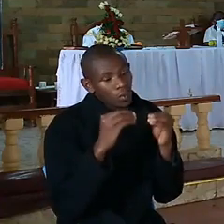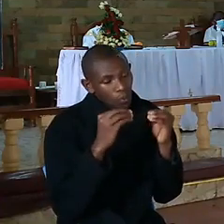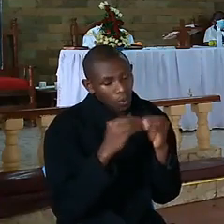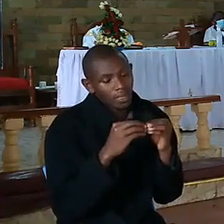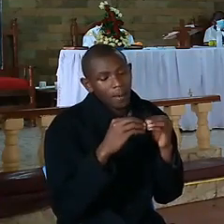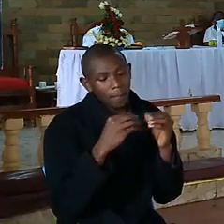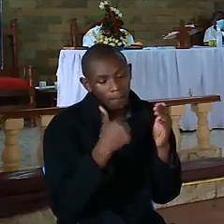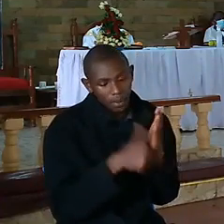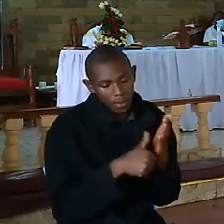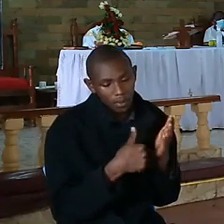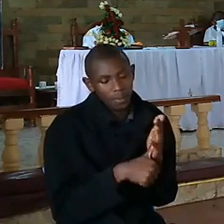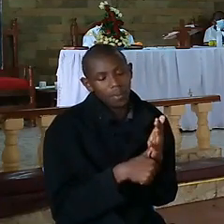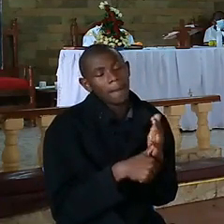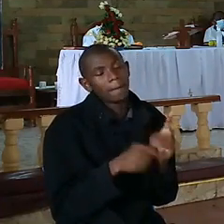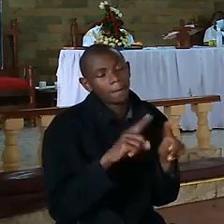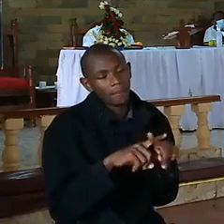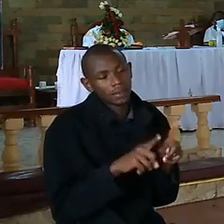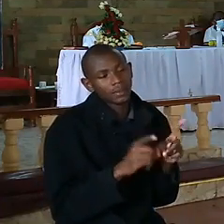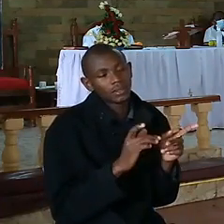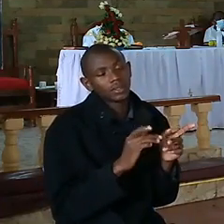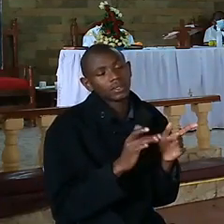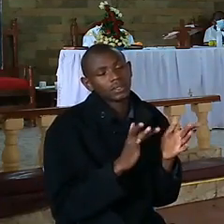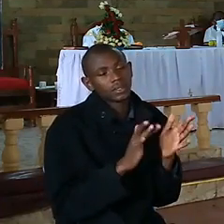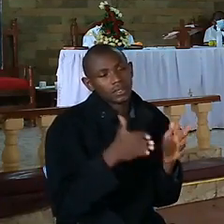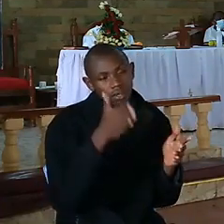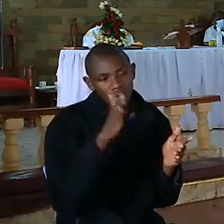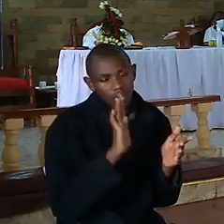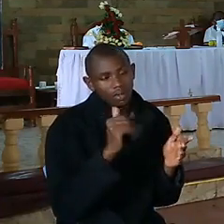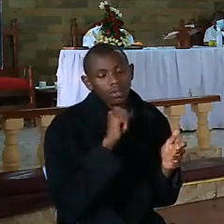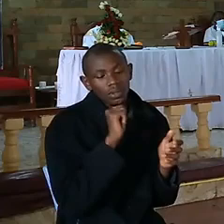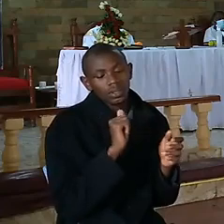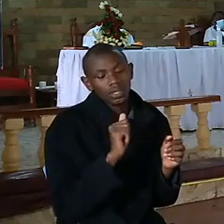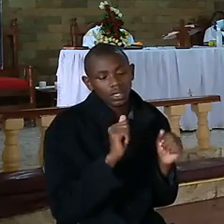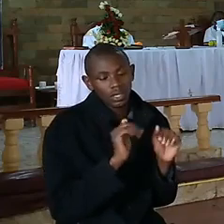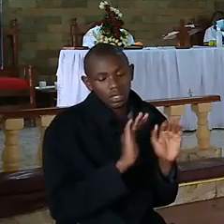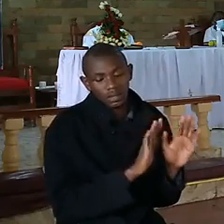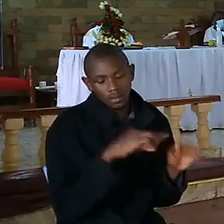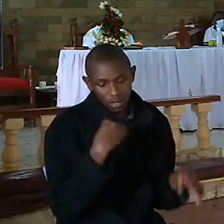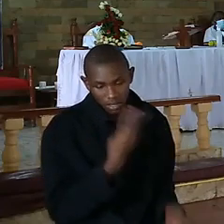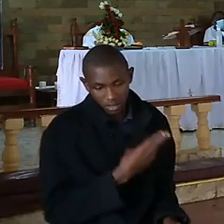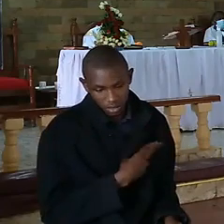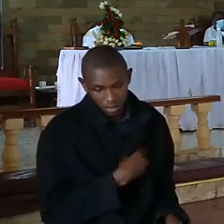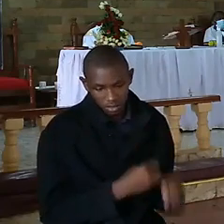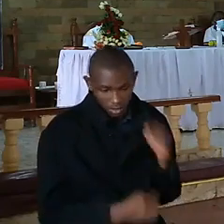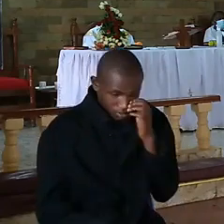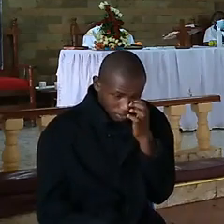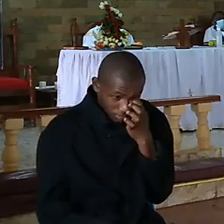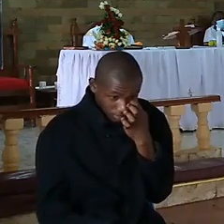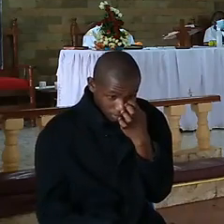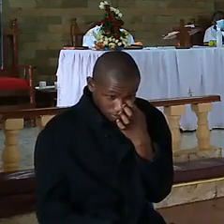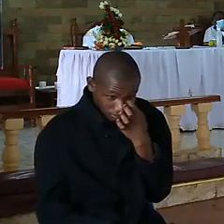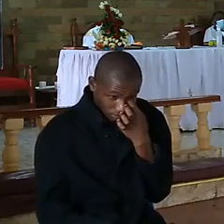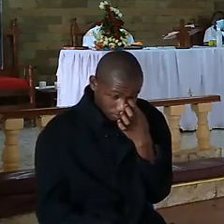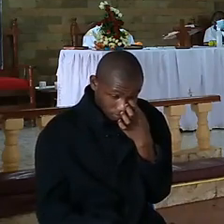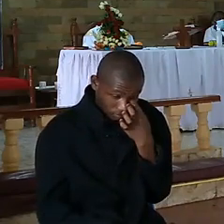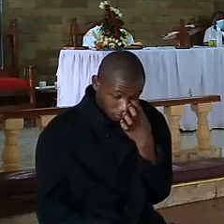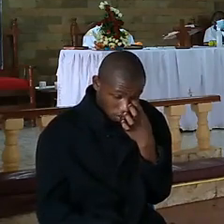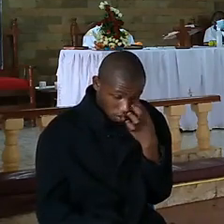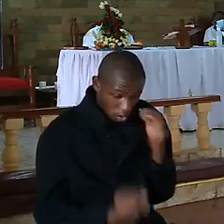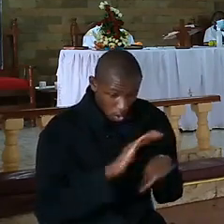no mwathani ndarĩ hĩndĩ atutigaga na ndarĩ hĩndĩ akaga gututeithia gatagatĩ-inĩ ka hau rĩ maundu macio